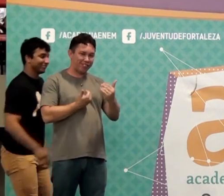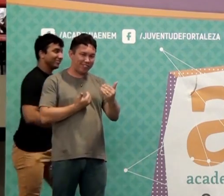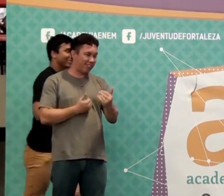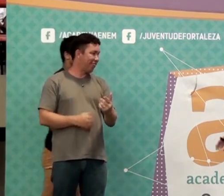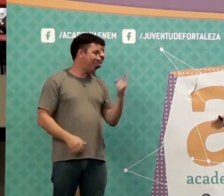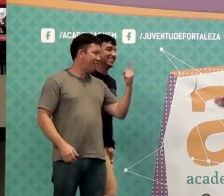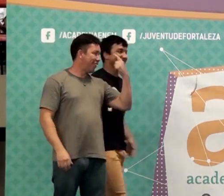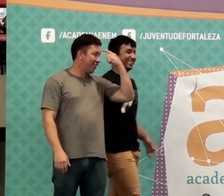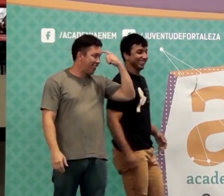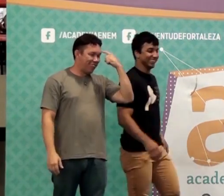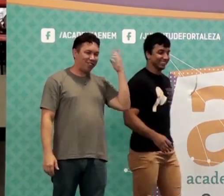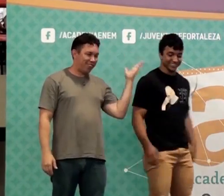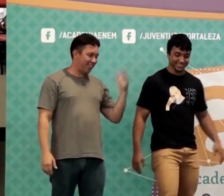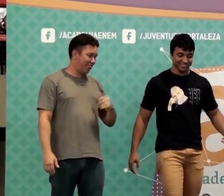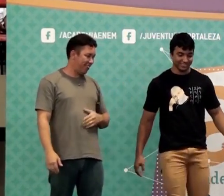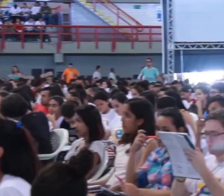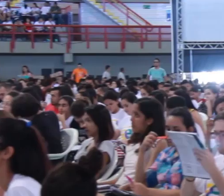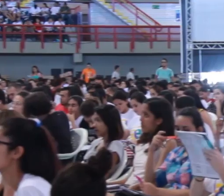fazer de frente aqui para mim, viu?